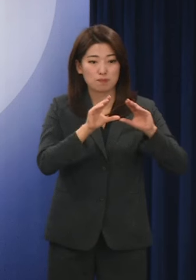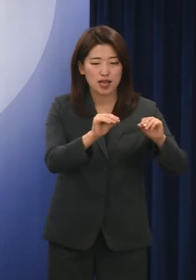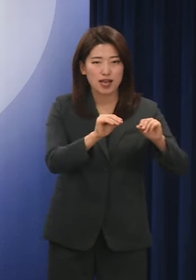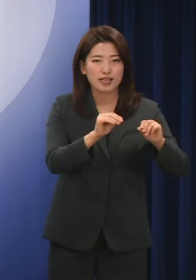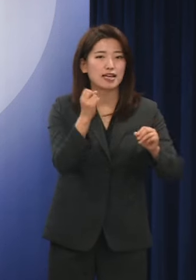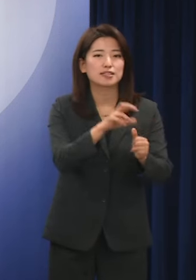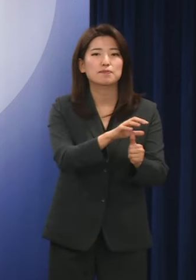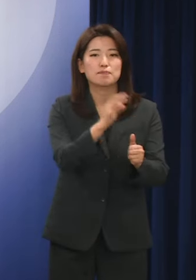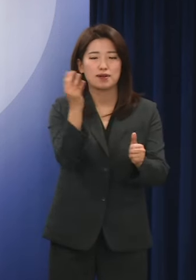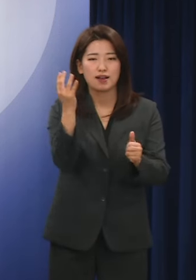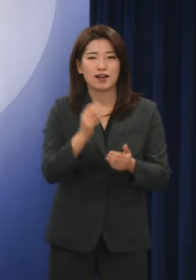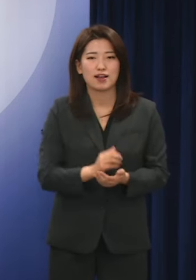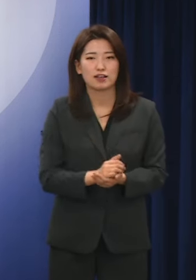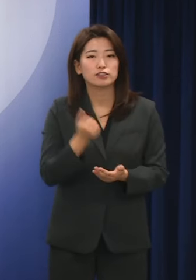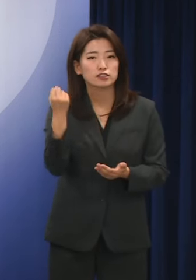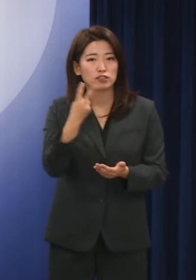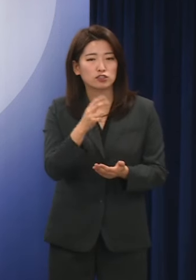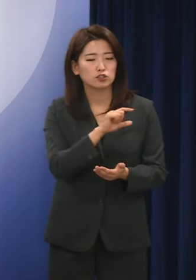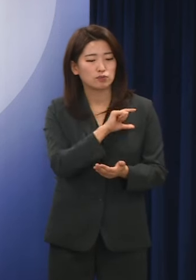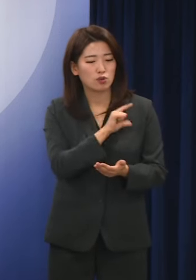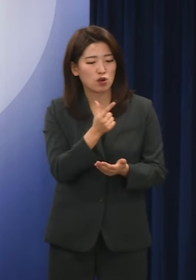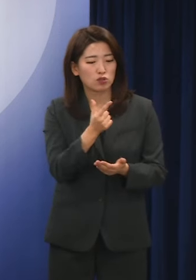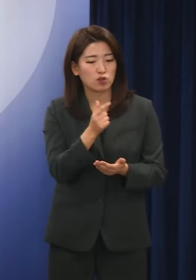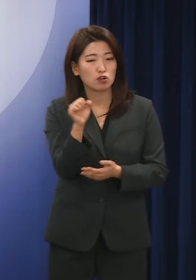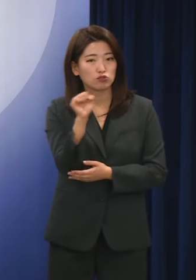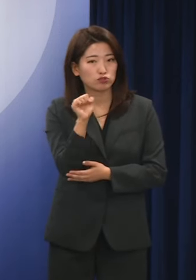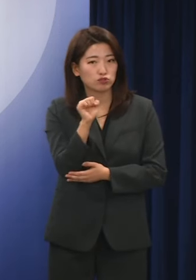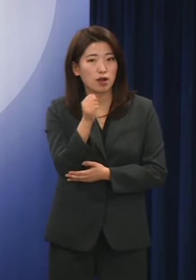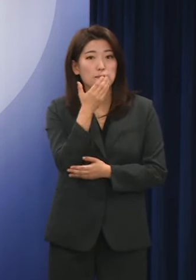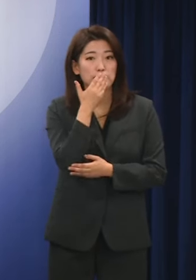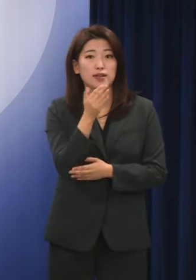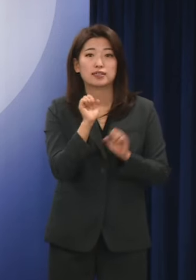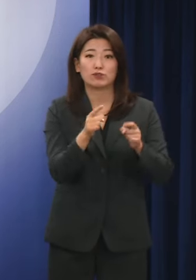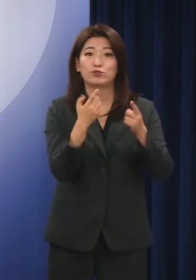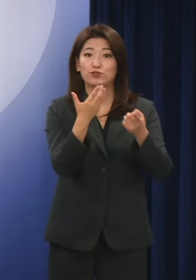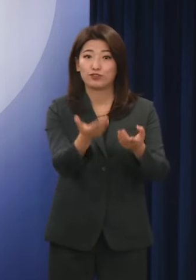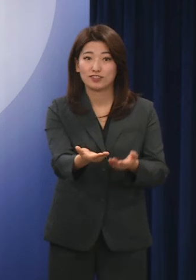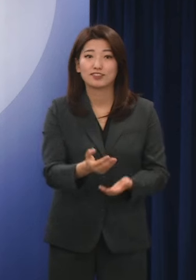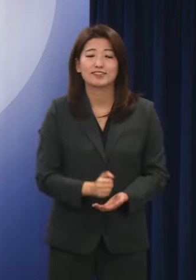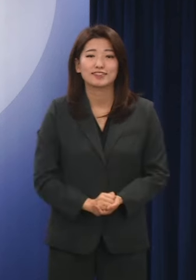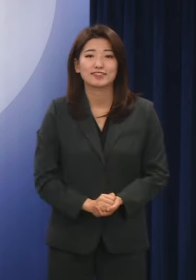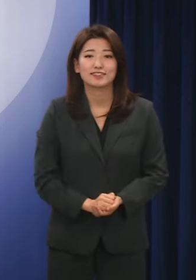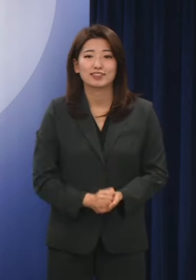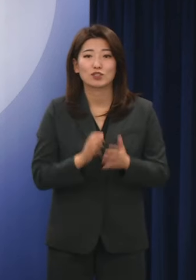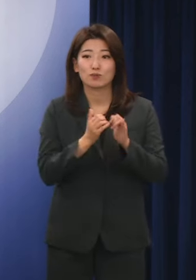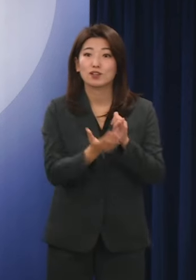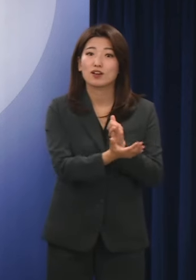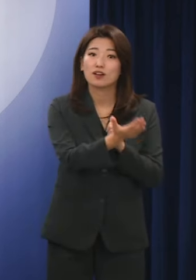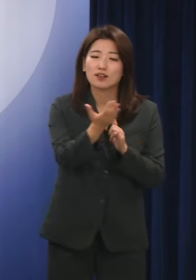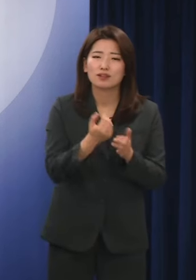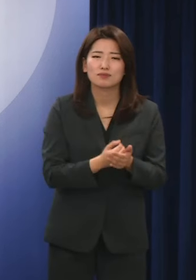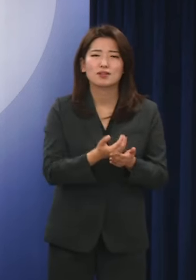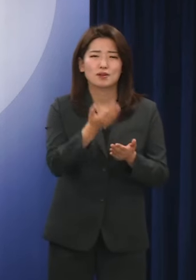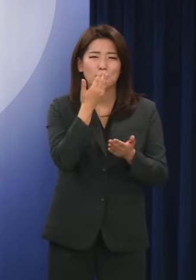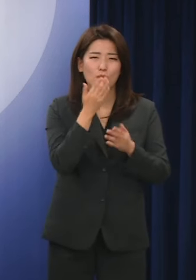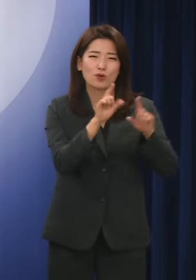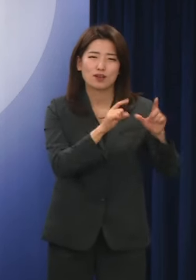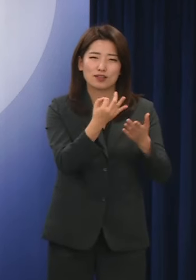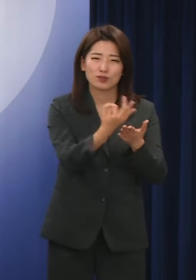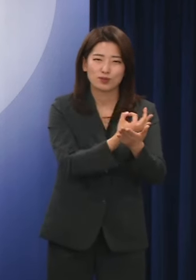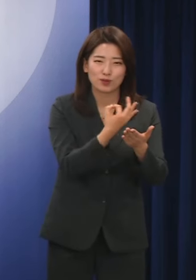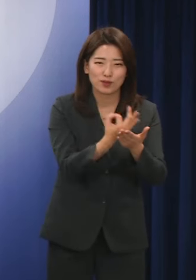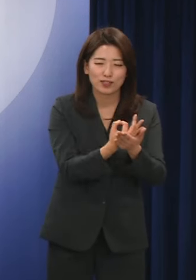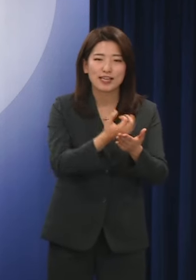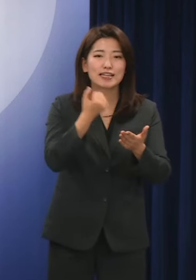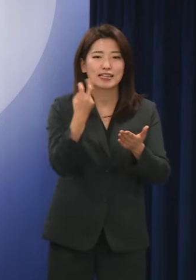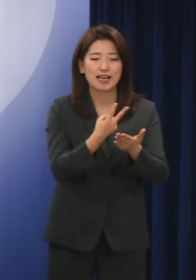집행면제, 재취득 결격기간을 해제함으로써 보다 많은 국민들께서 생업과 경제활동에